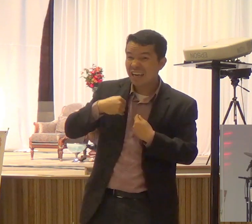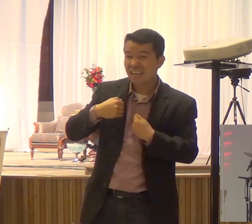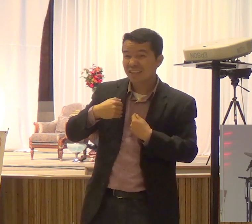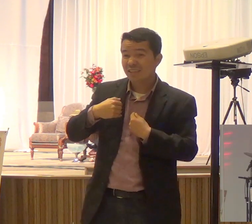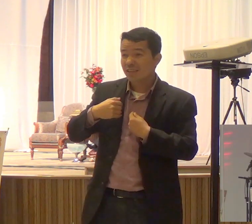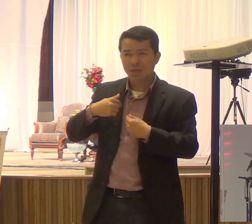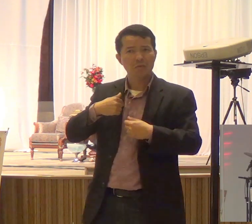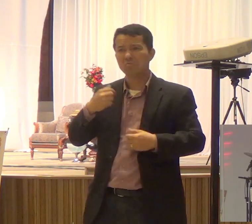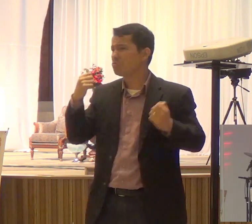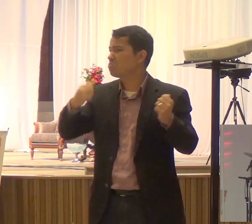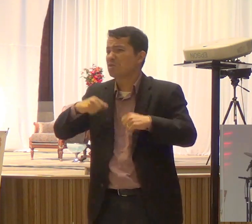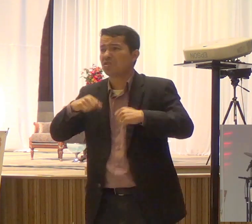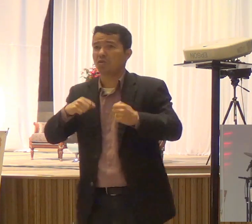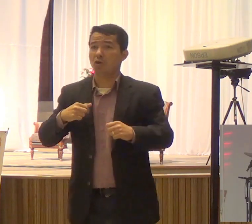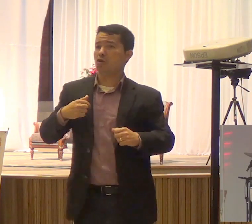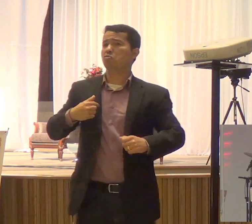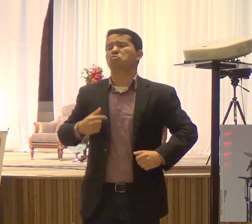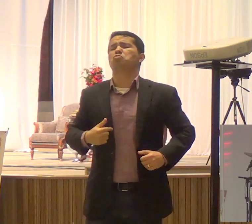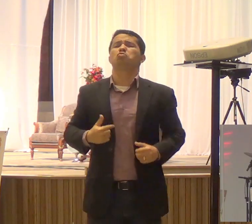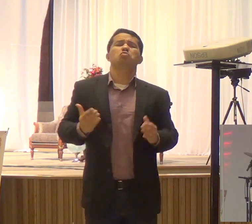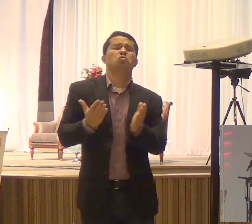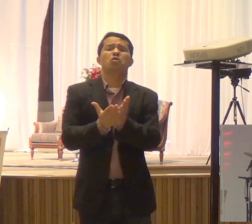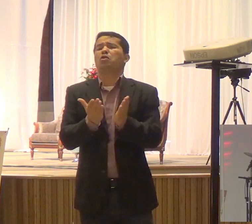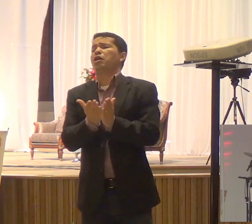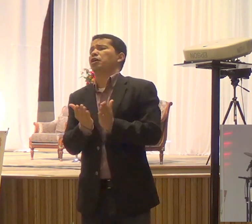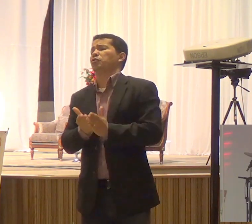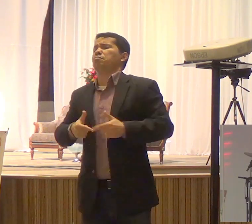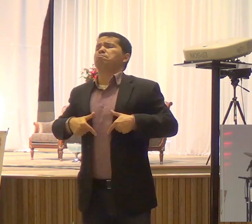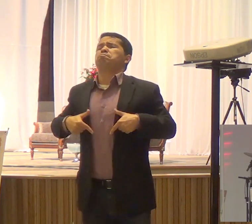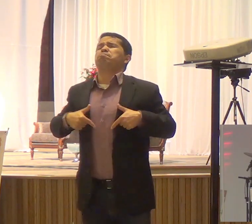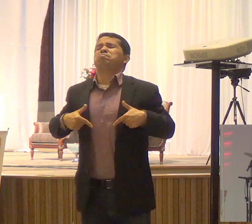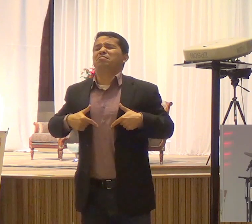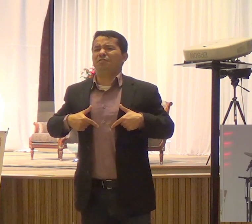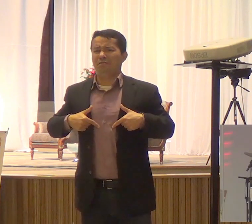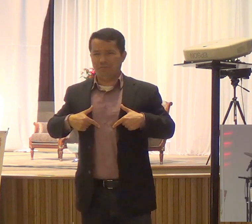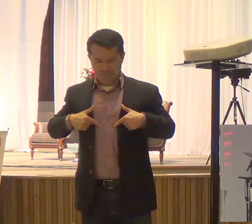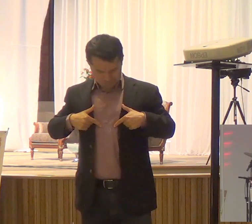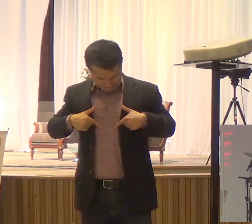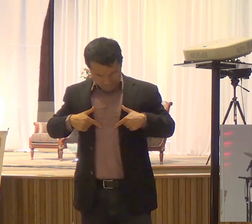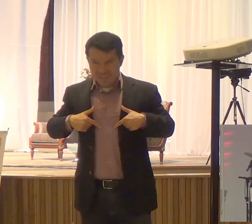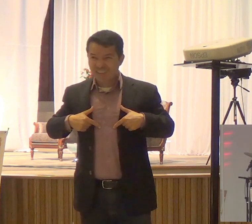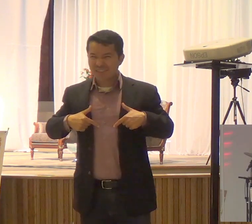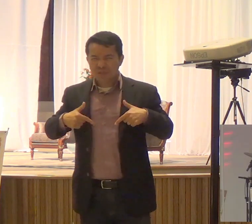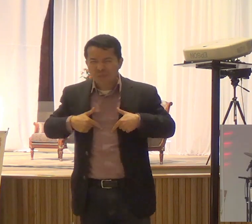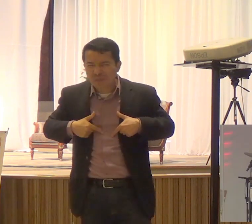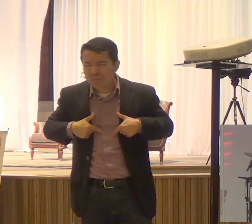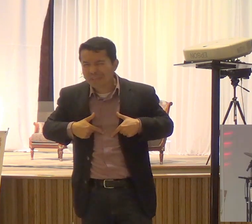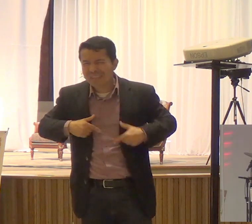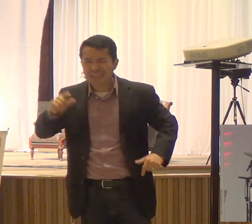sem usar máscaras, sem parecer super crente, sem parecer super poderoso, sem parecer que nunca tem